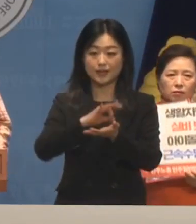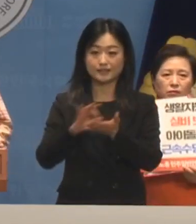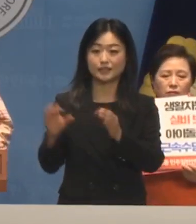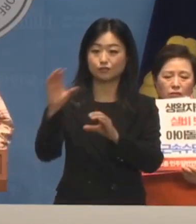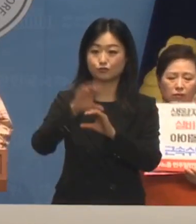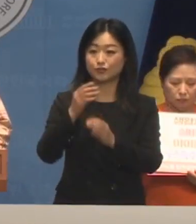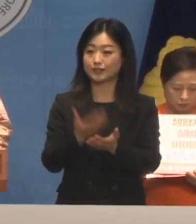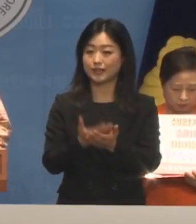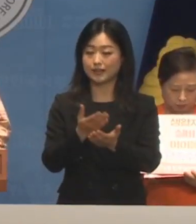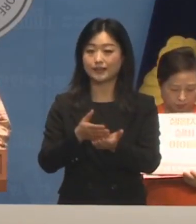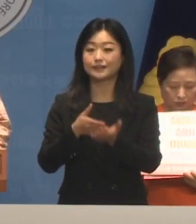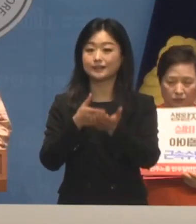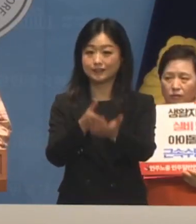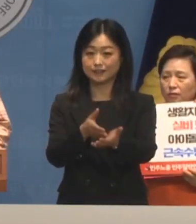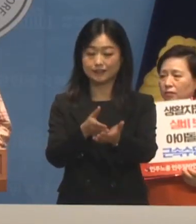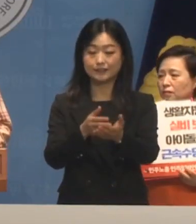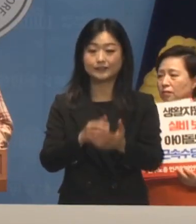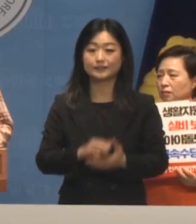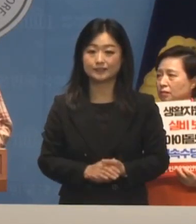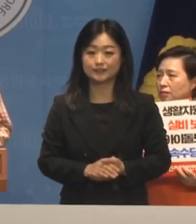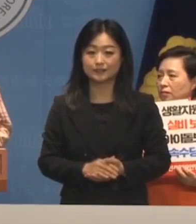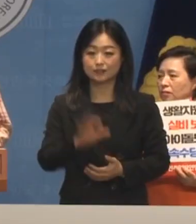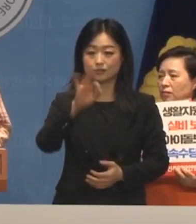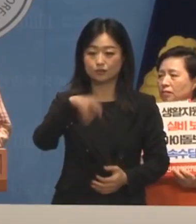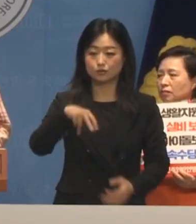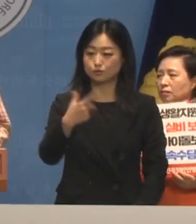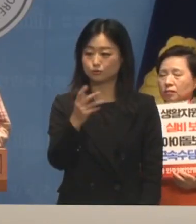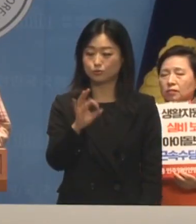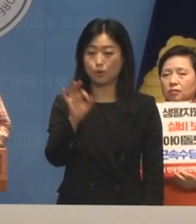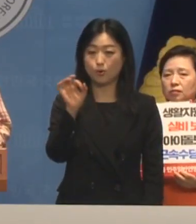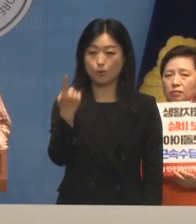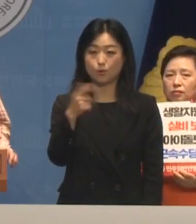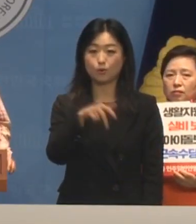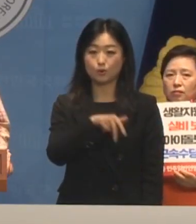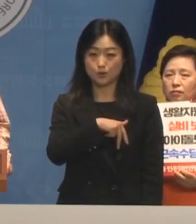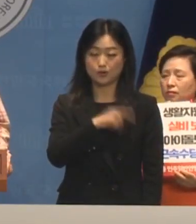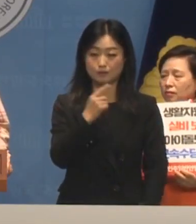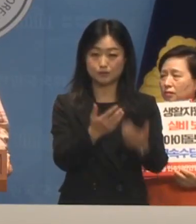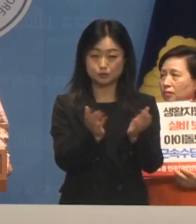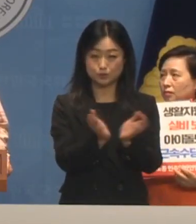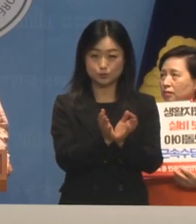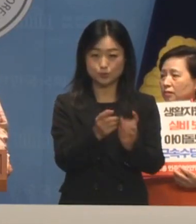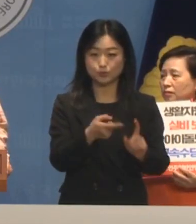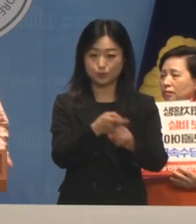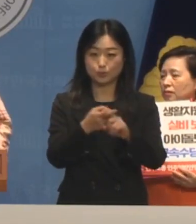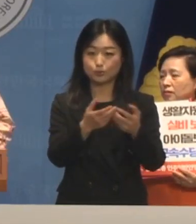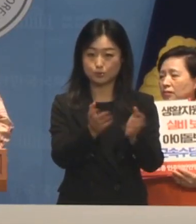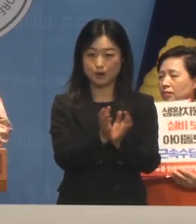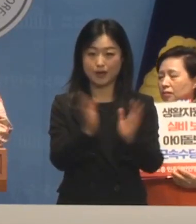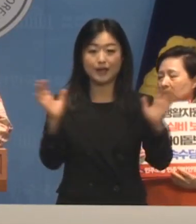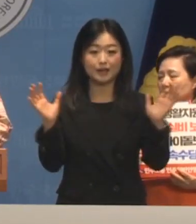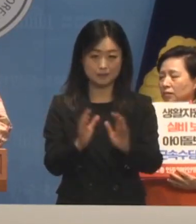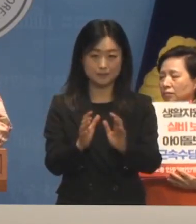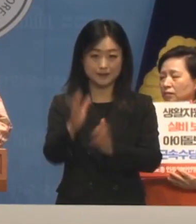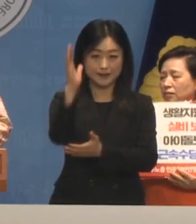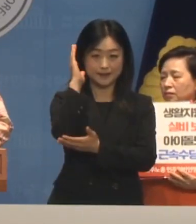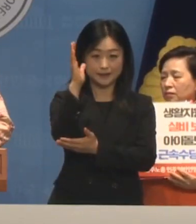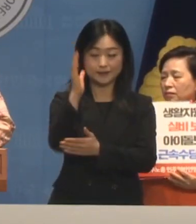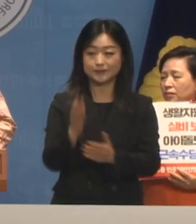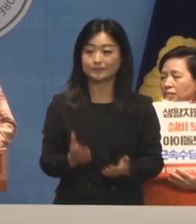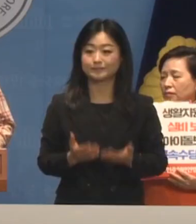기자회견을 진보당 윤종호 의원님과 민주노총 공공연대 노동조합이 공동으로